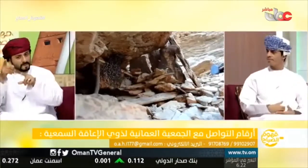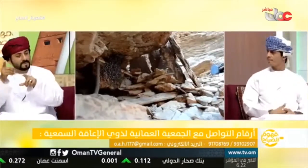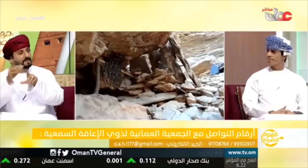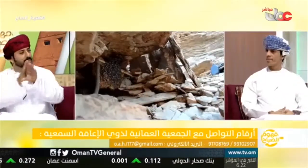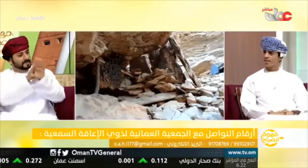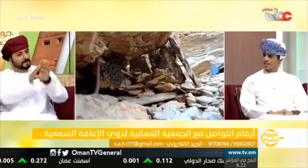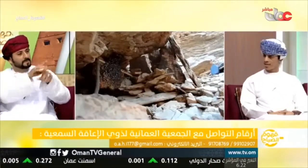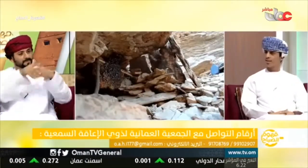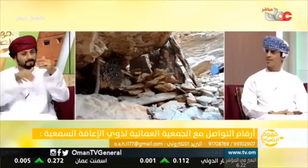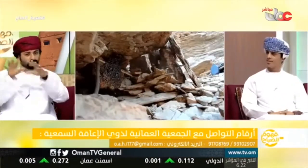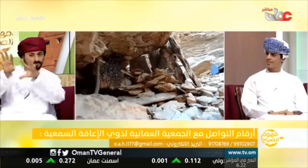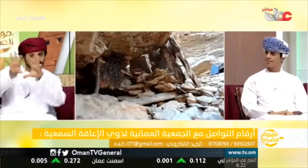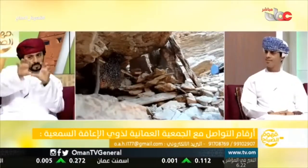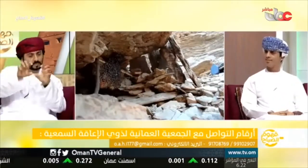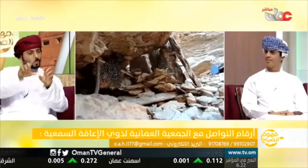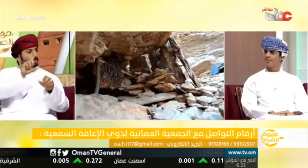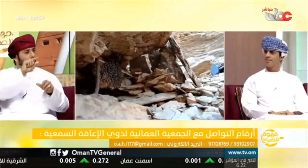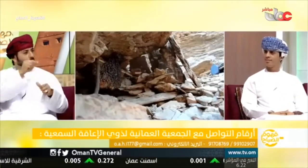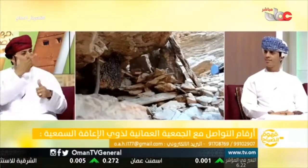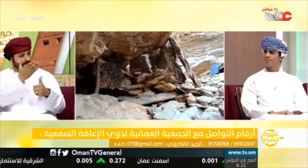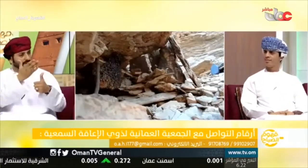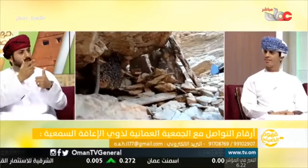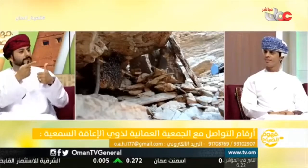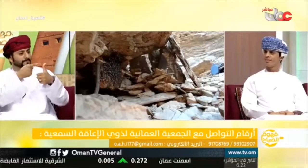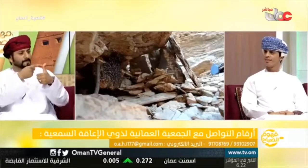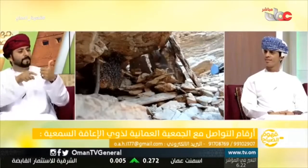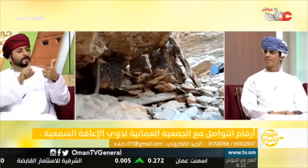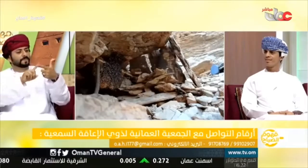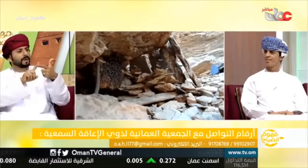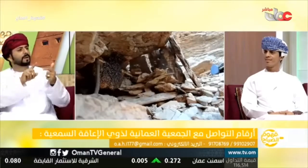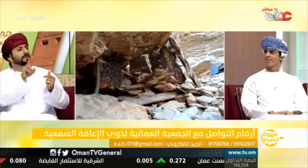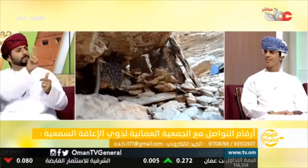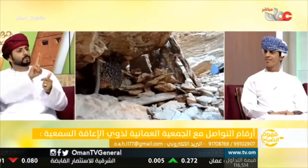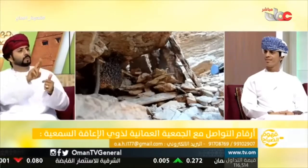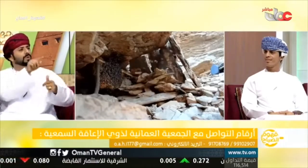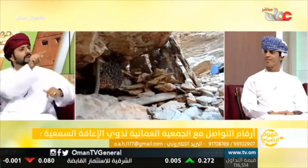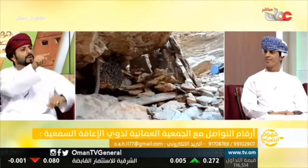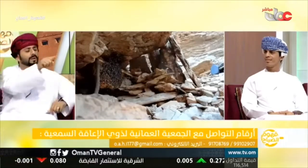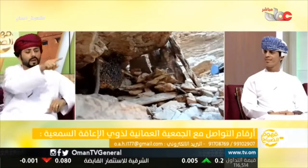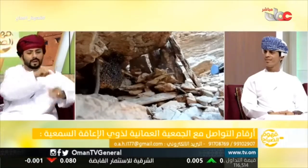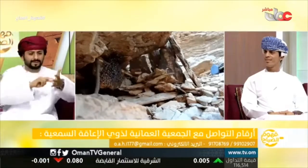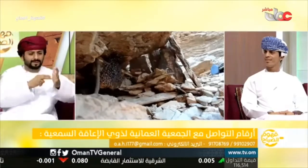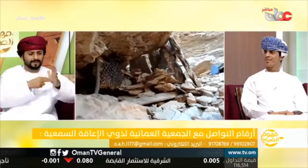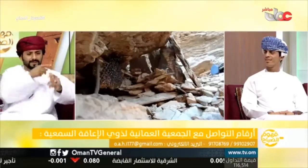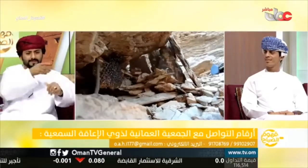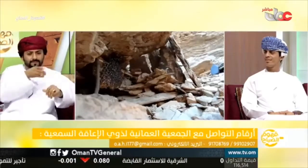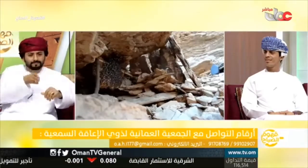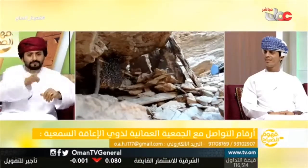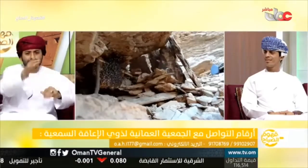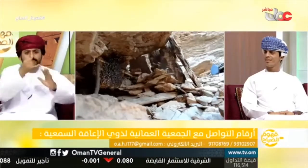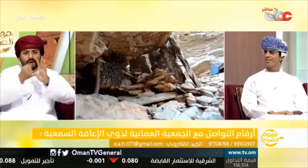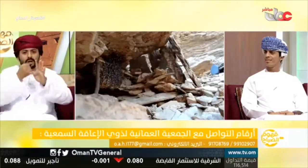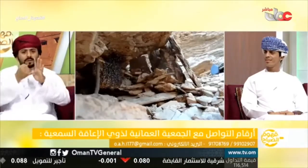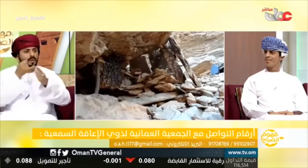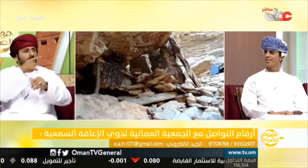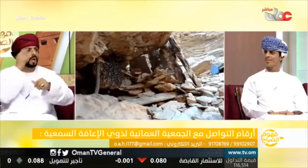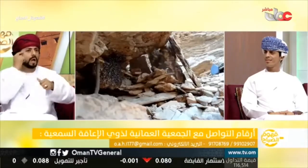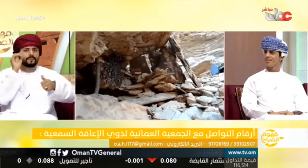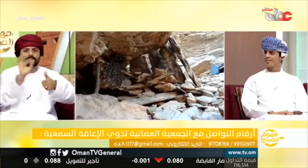أشكر والدك على أنه هو أكسبك هذه المهارة. أيضا سؤال التالي، كيف